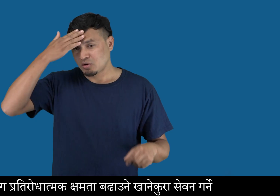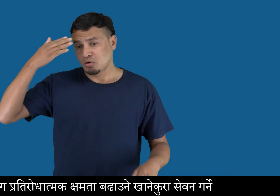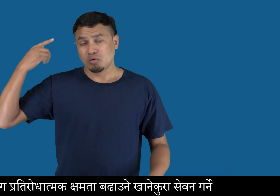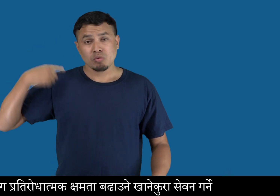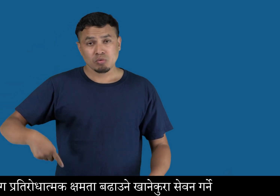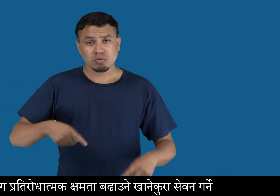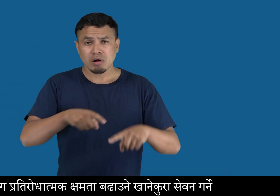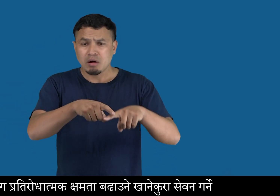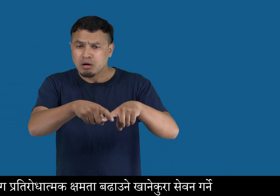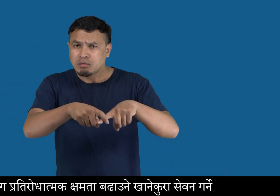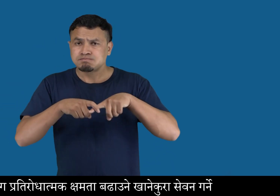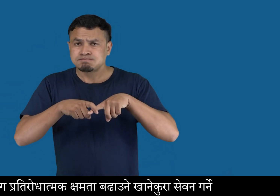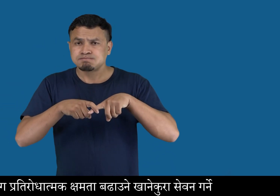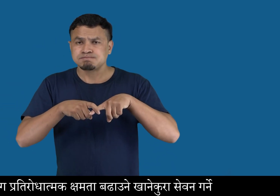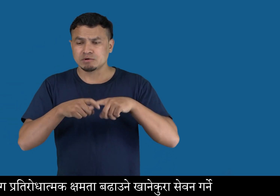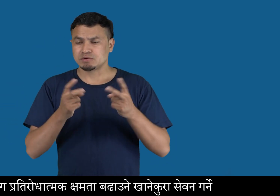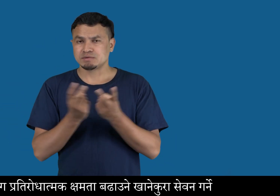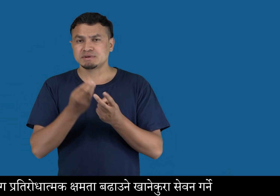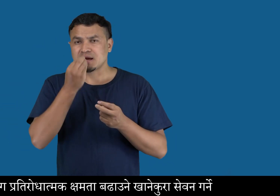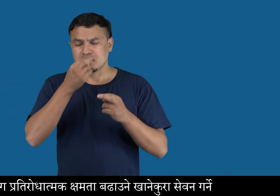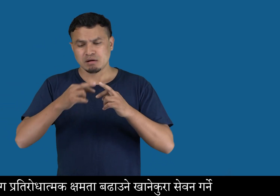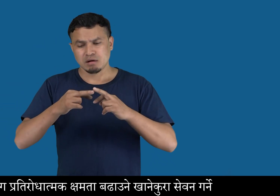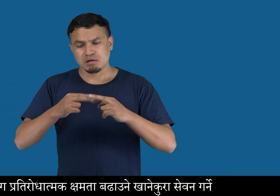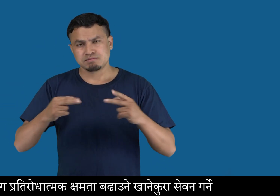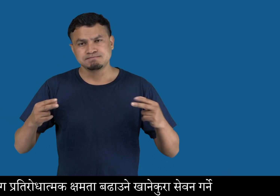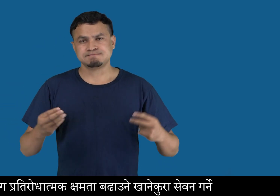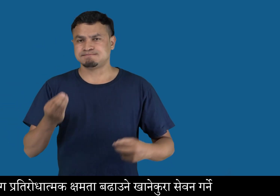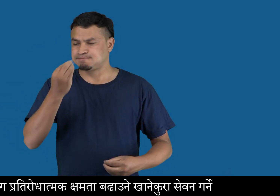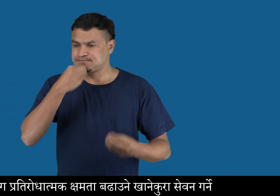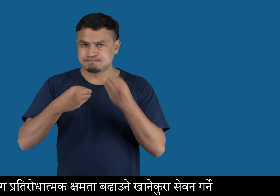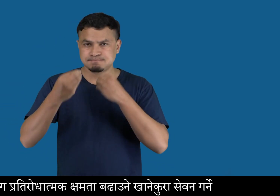रोग प्रतिरोधात्मक क्षमता बढाउने खानेकुरा सेवन गर्ने।